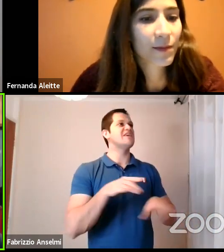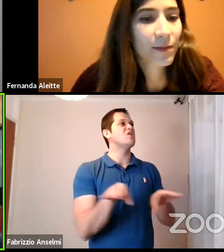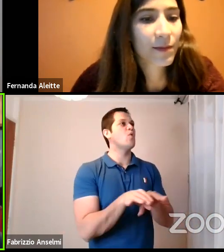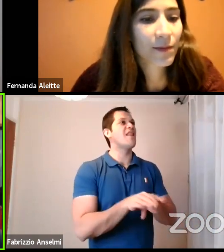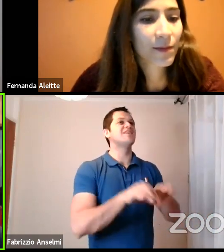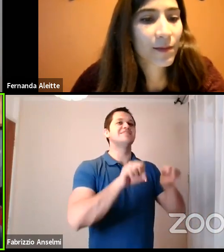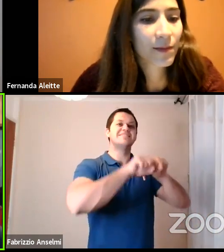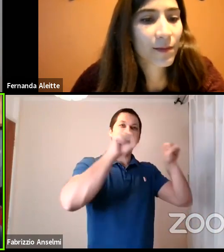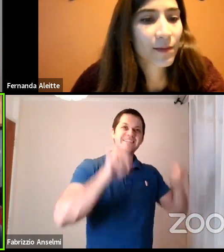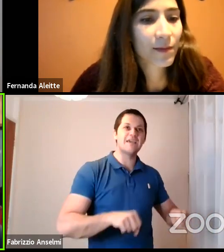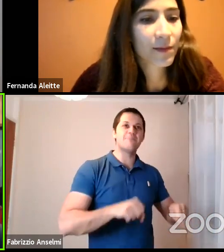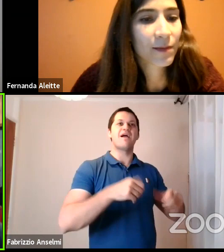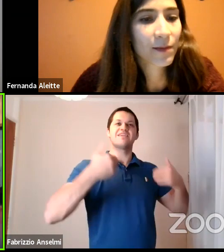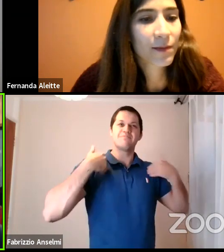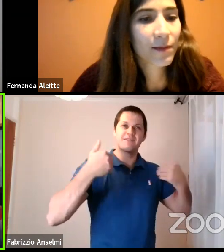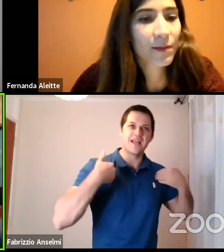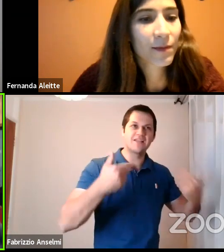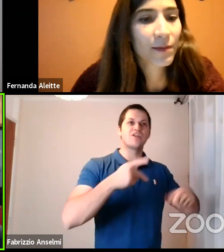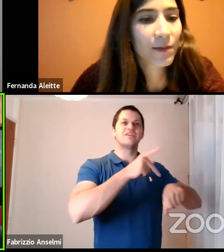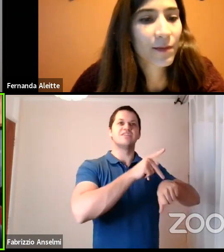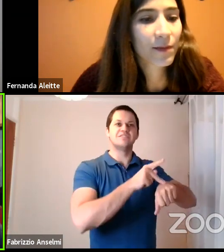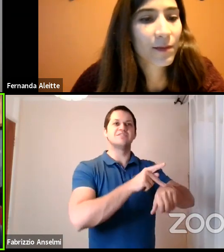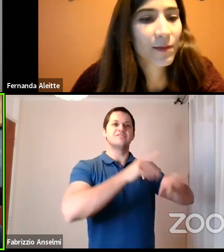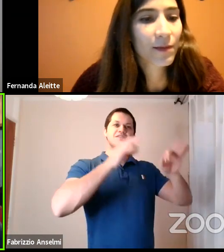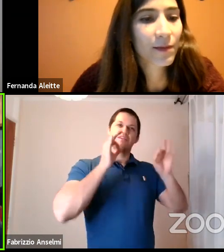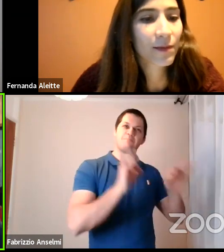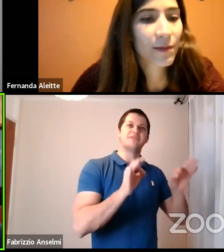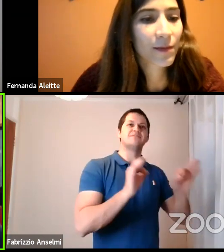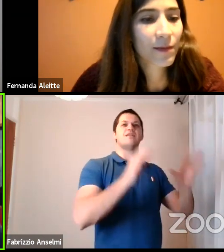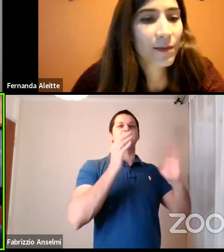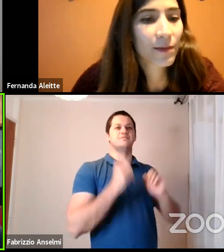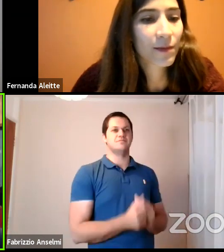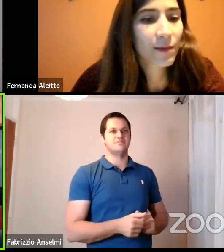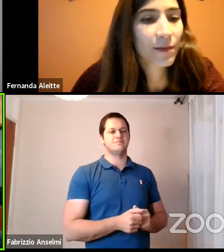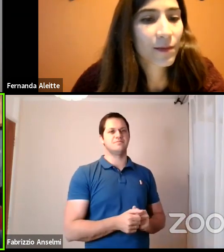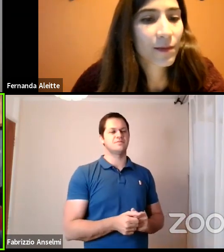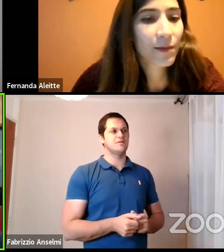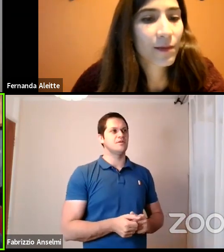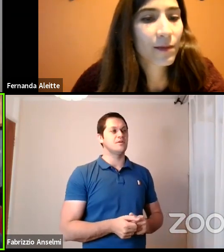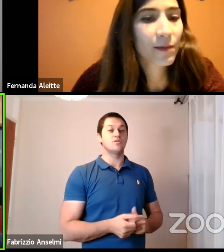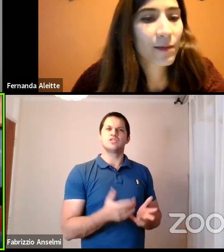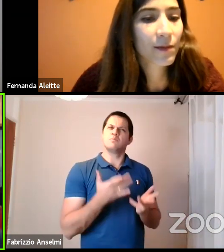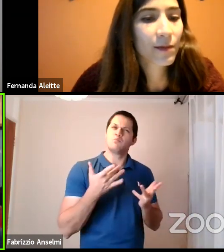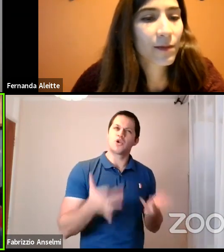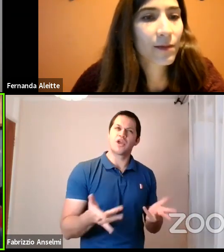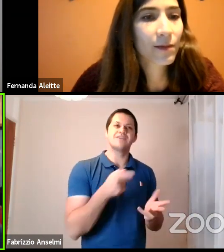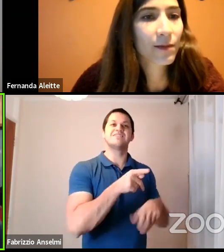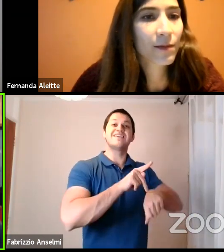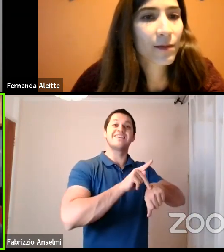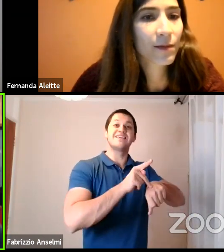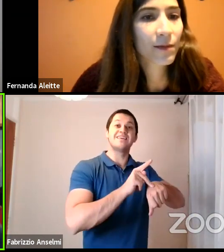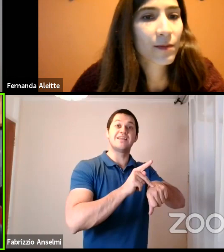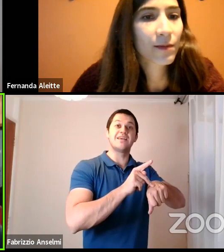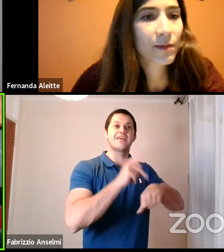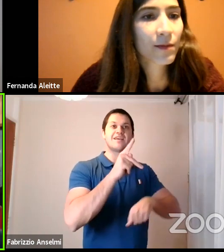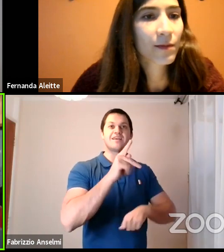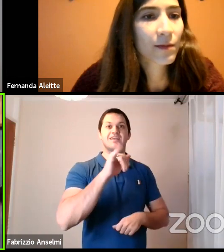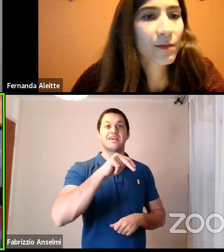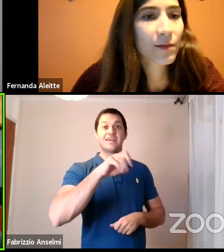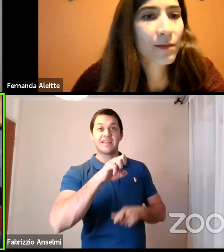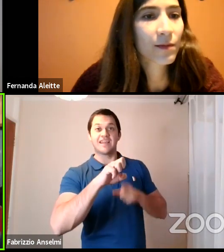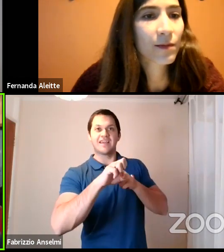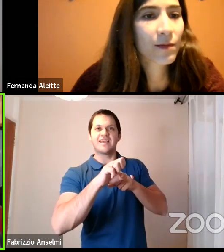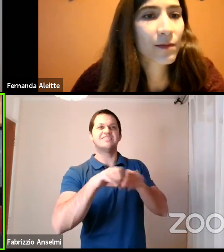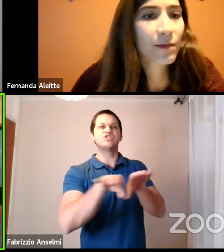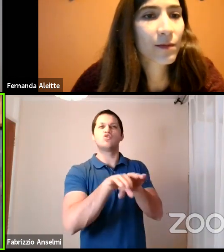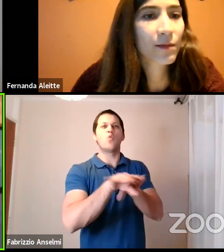especial, Special Kinesiology, ¿ya? Porque en ese tiempo la kine estaba de moda. Y esto es